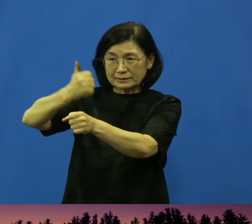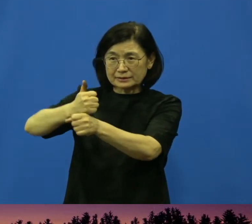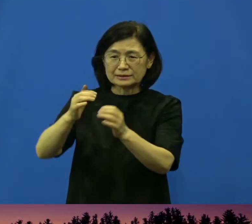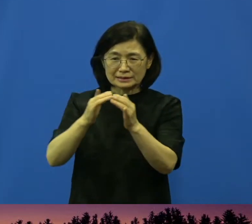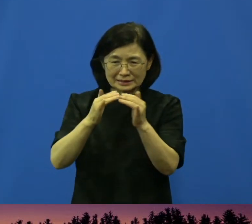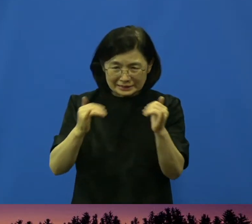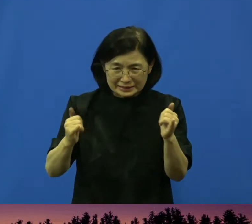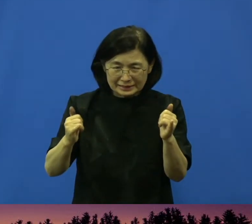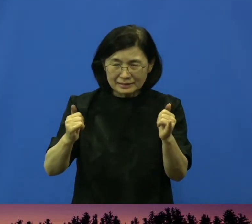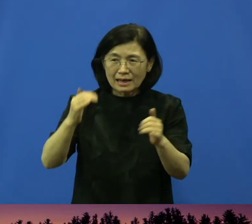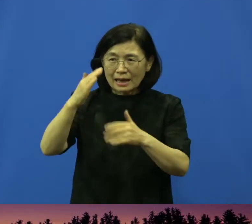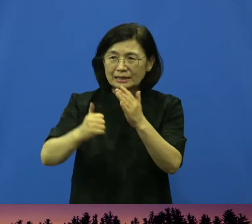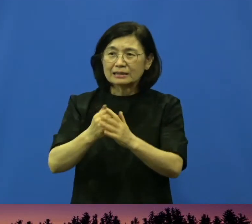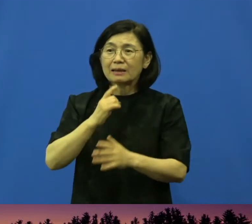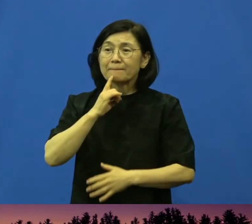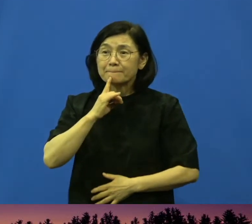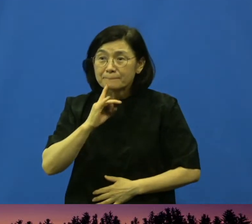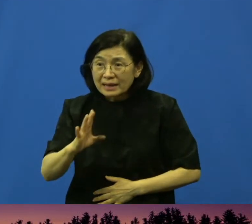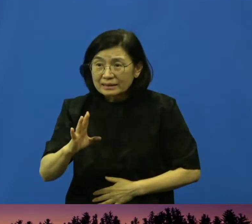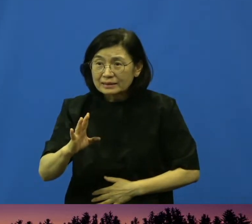거예요.